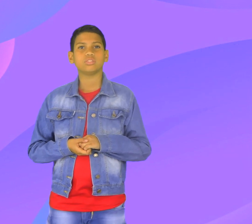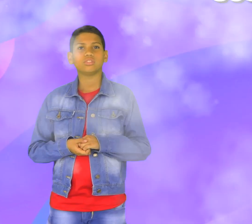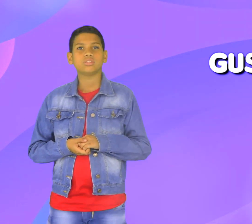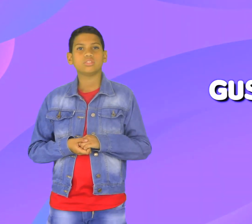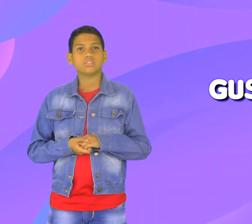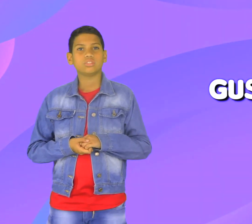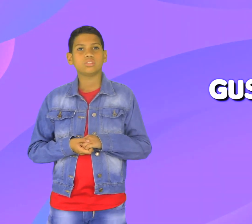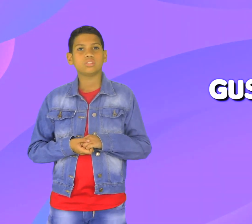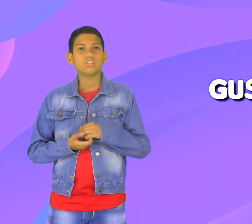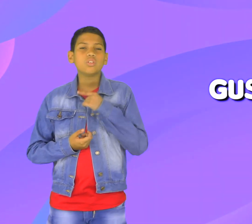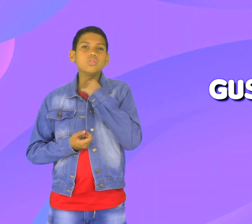Gusta.